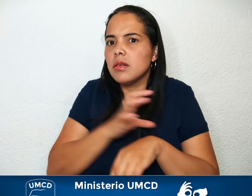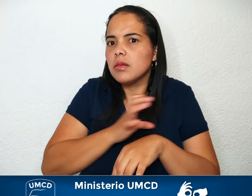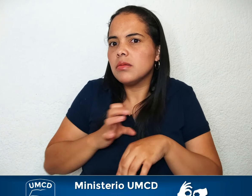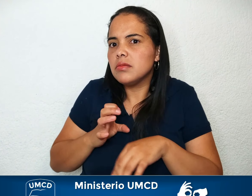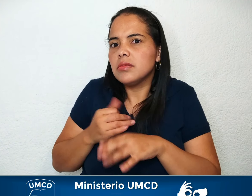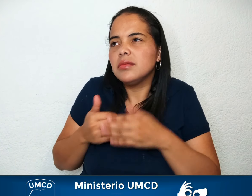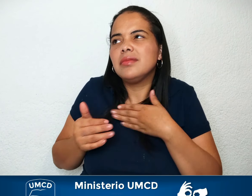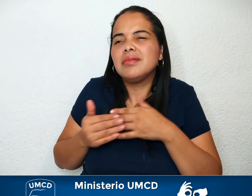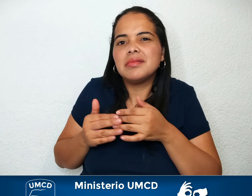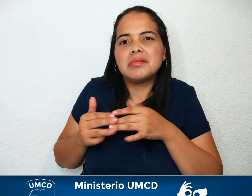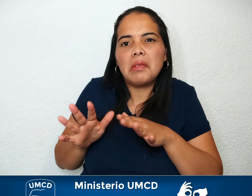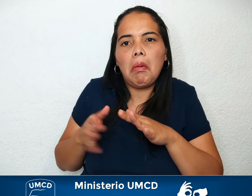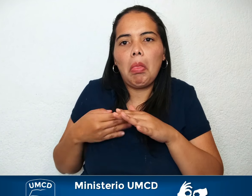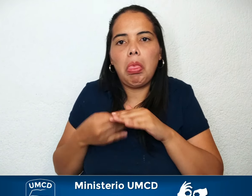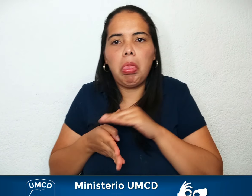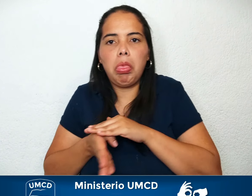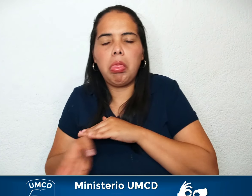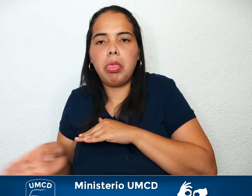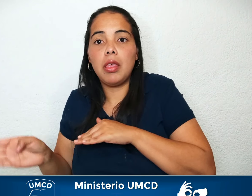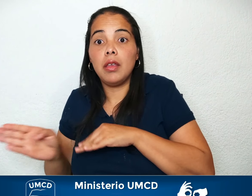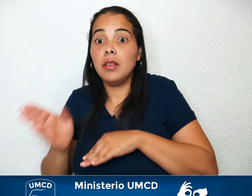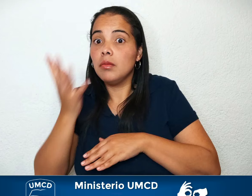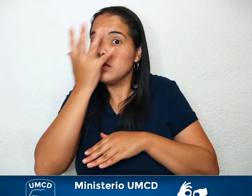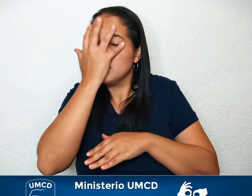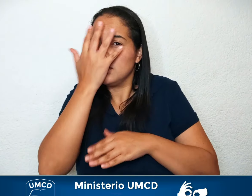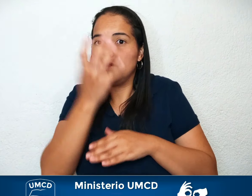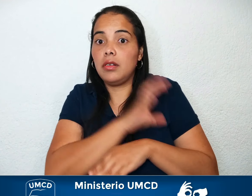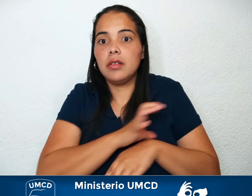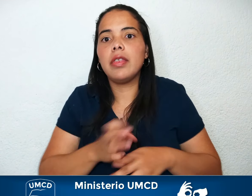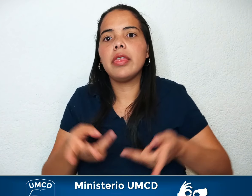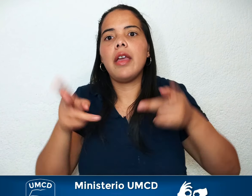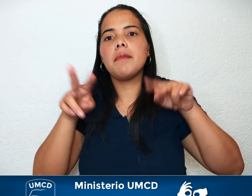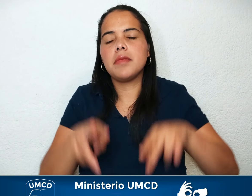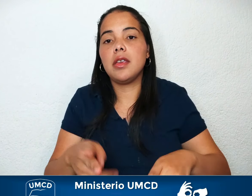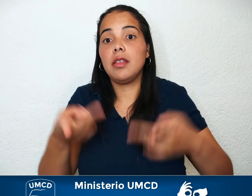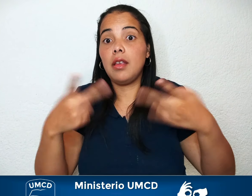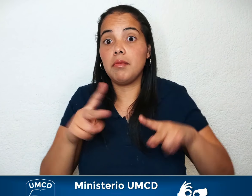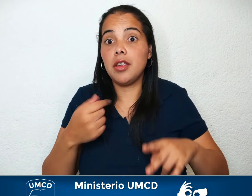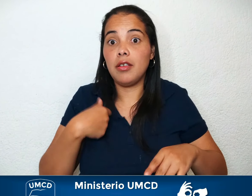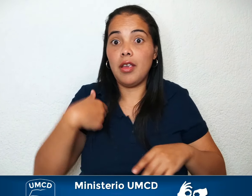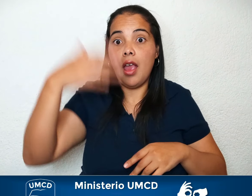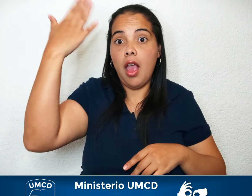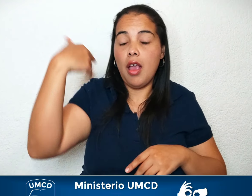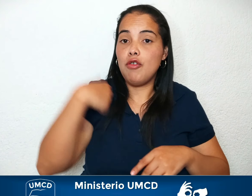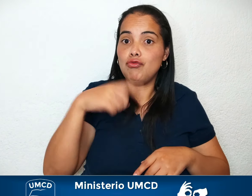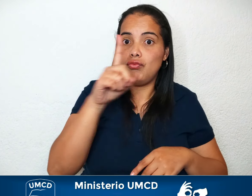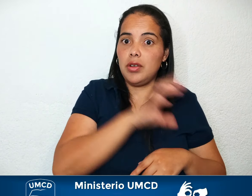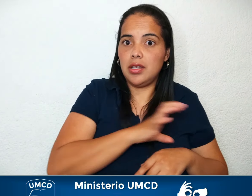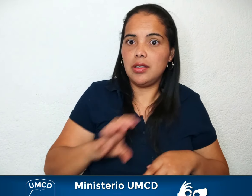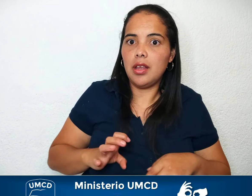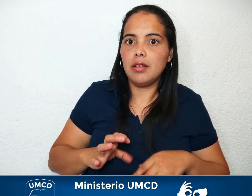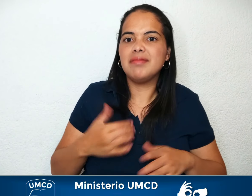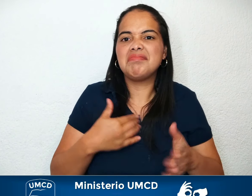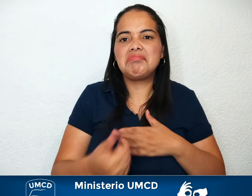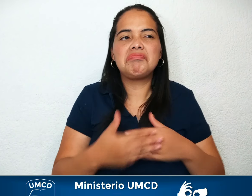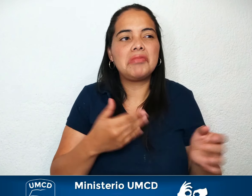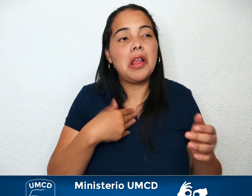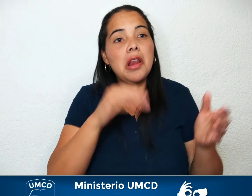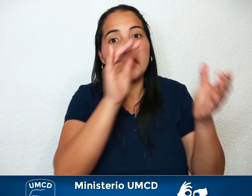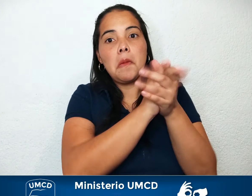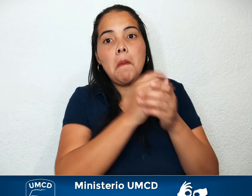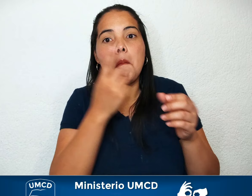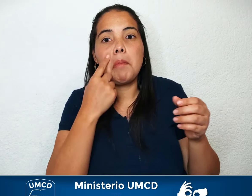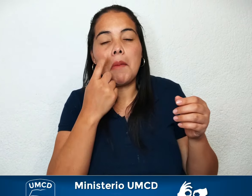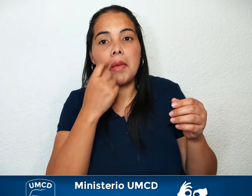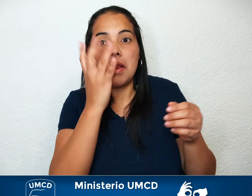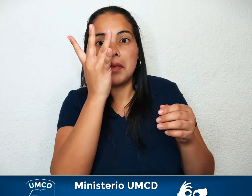esta conducta. Había un creyente que lamentablemente se había hecho de la mujer de su padre, no era